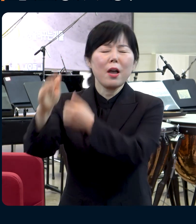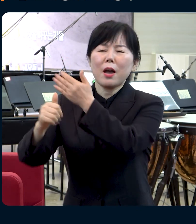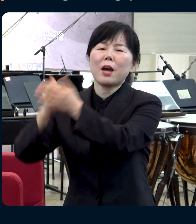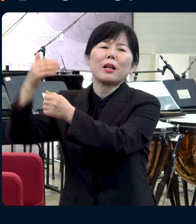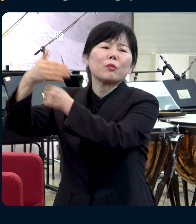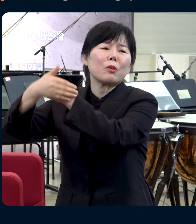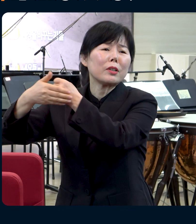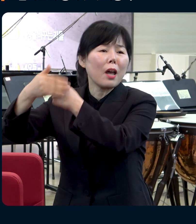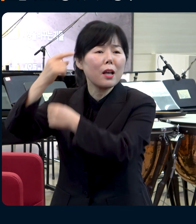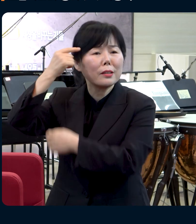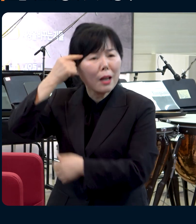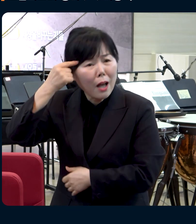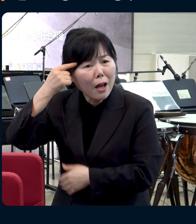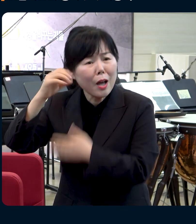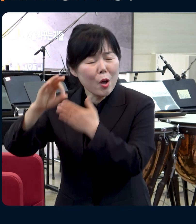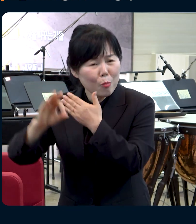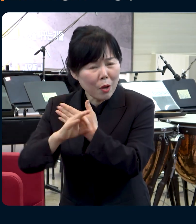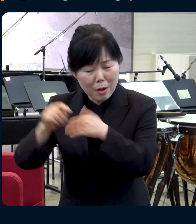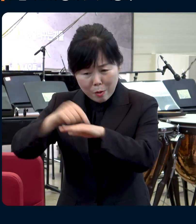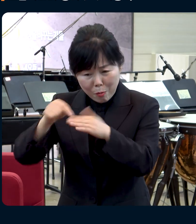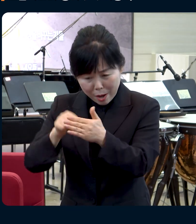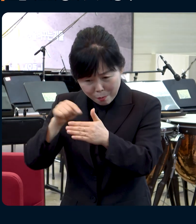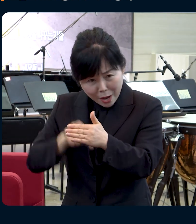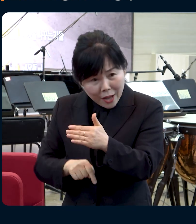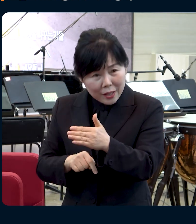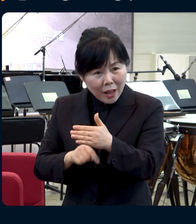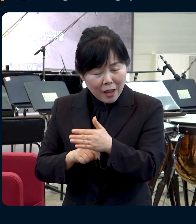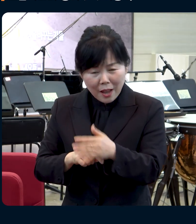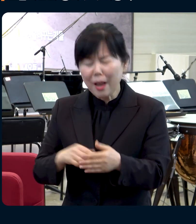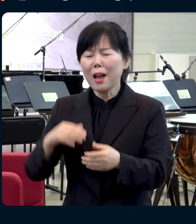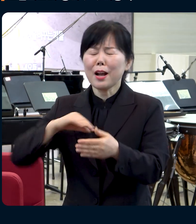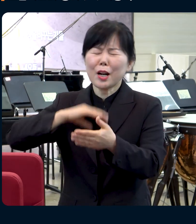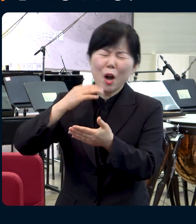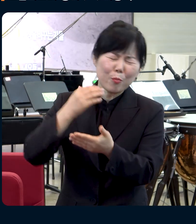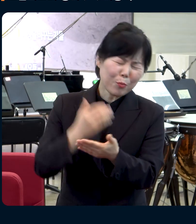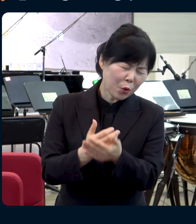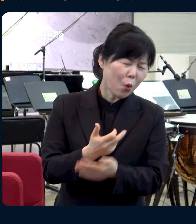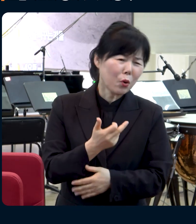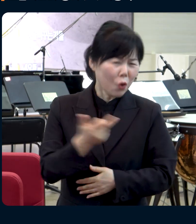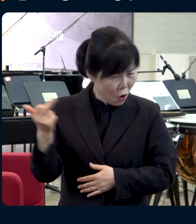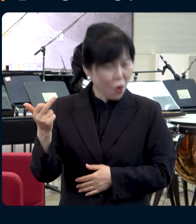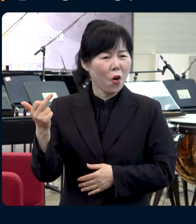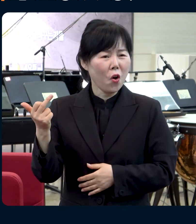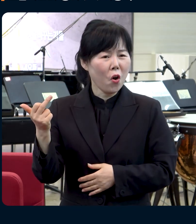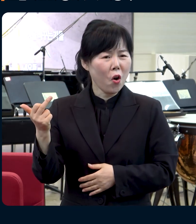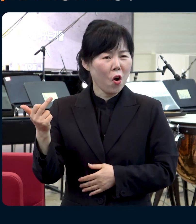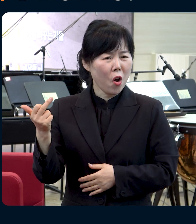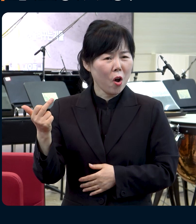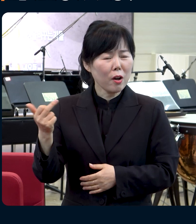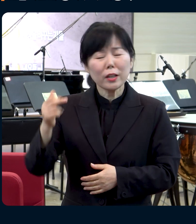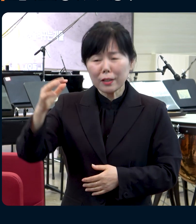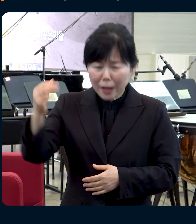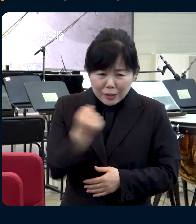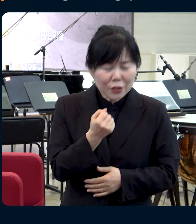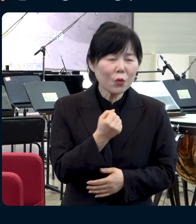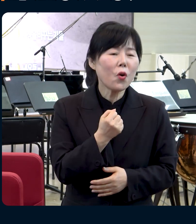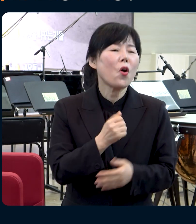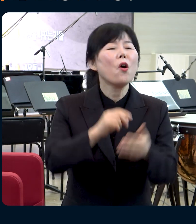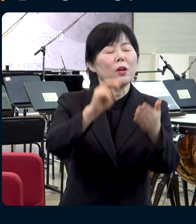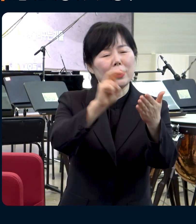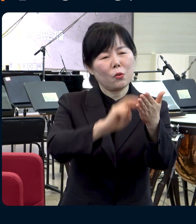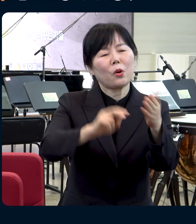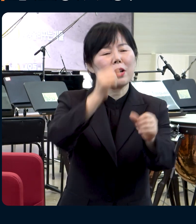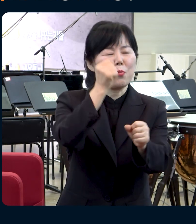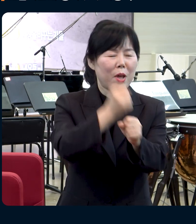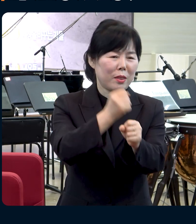은혜를 생각하면 제 마음에 셈 수 없는 이 감격이 있는데 이 감격을 곡에 담아 한 것이 바로 이 곡입니다라는 것을 얘기한